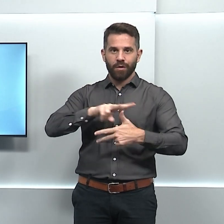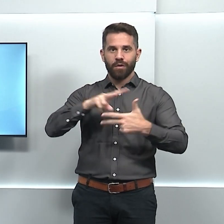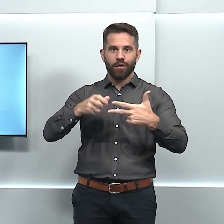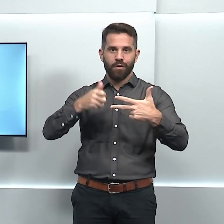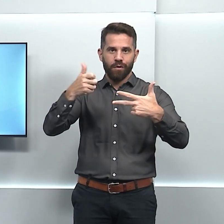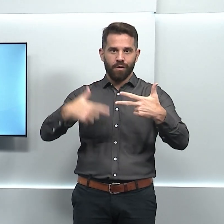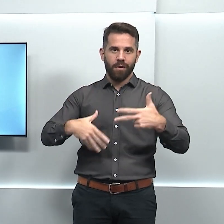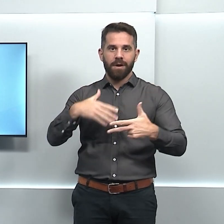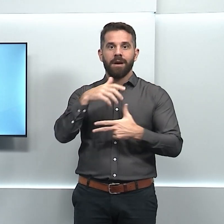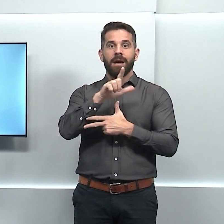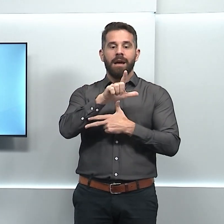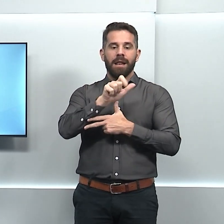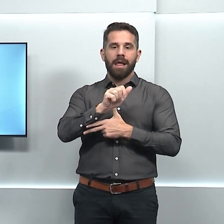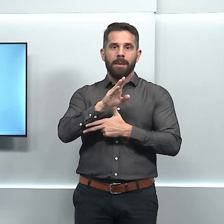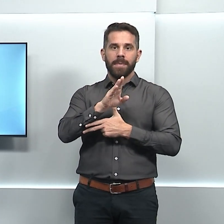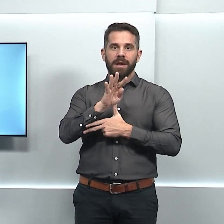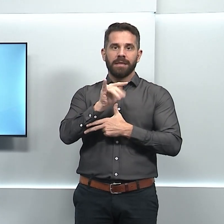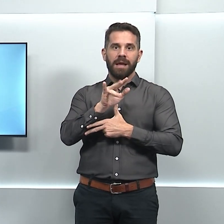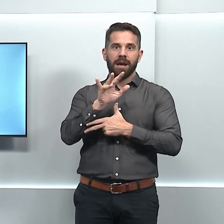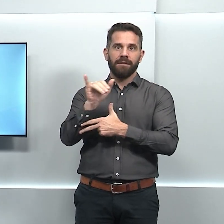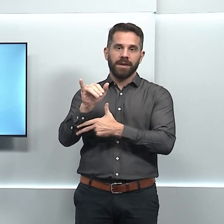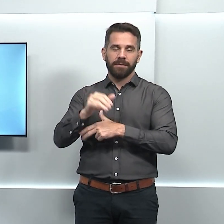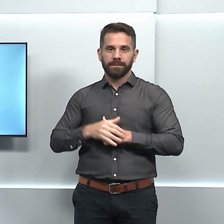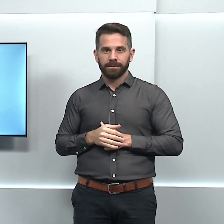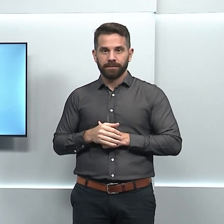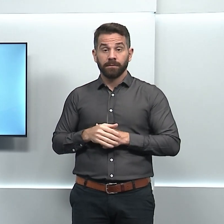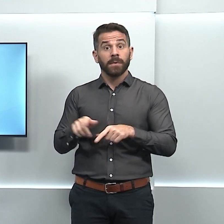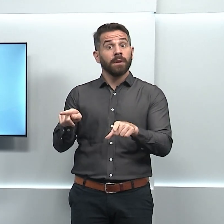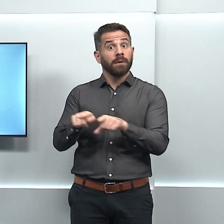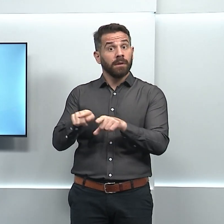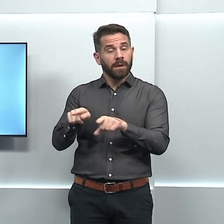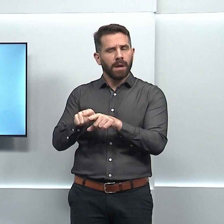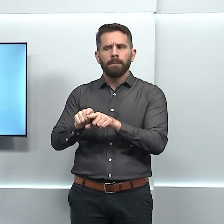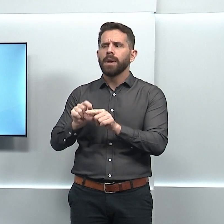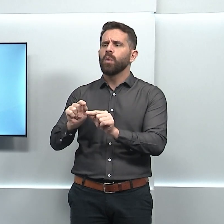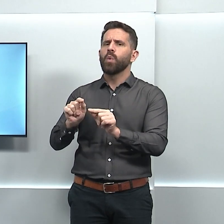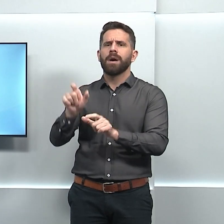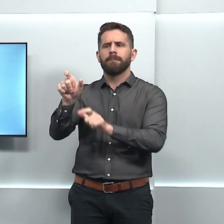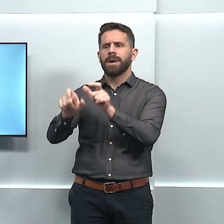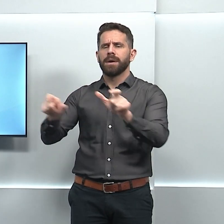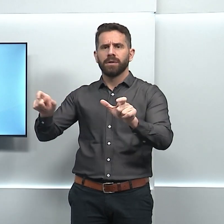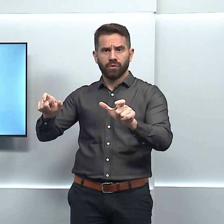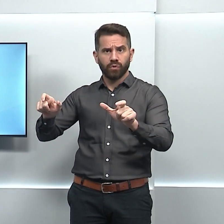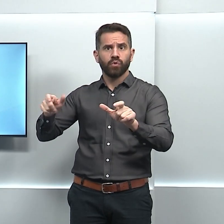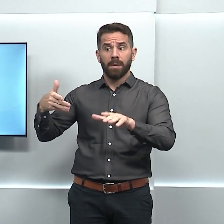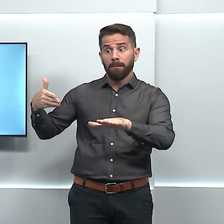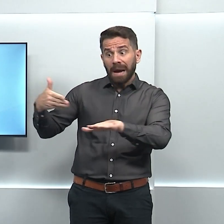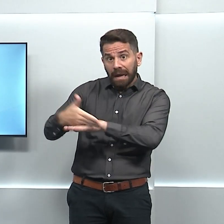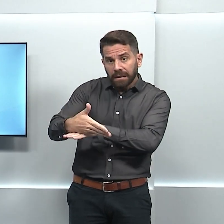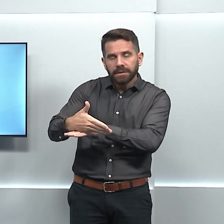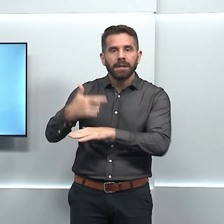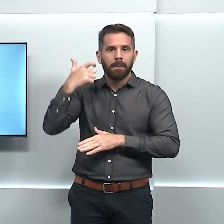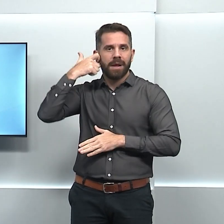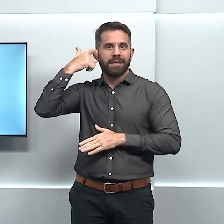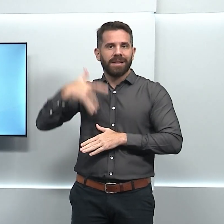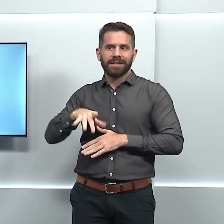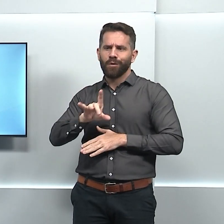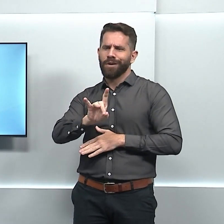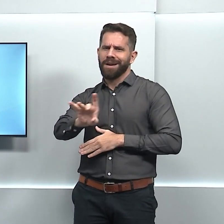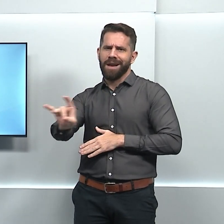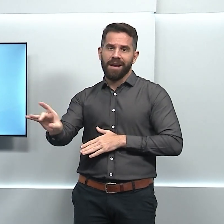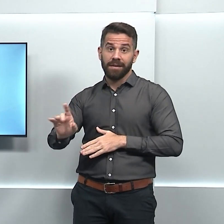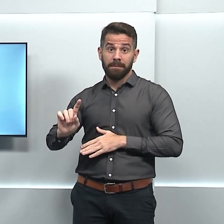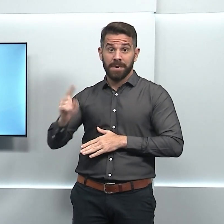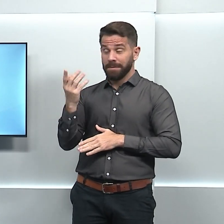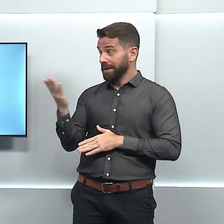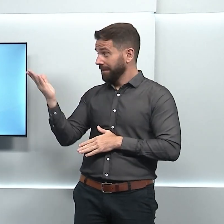Audiovisual Acessível, o LabTAV. Além disso, nós também fazemos descrições físicas das pessoas que participam do programa. Começo pela